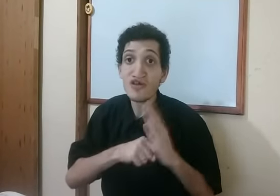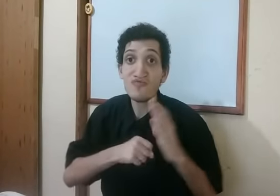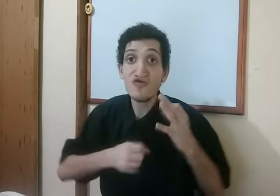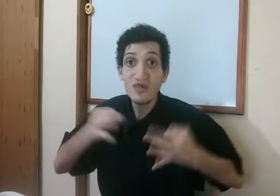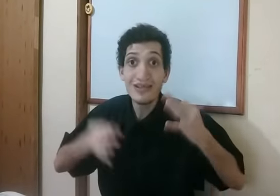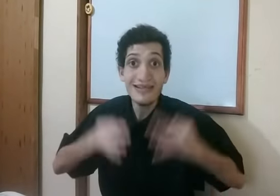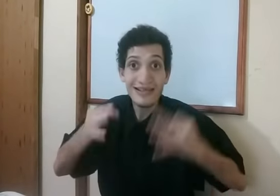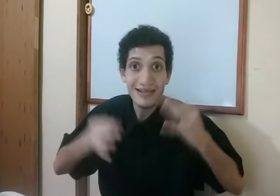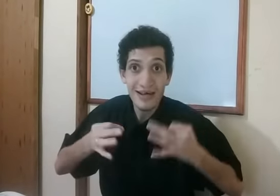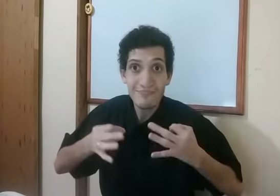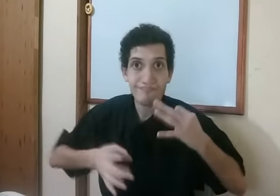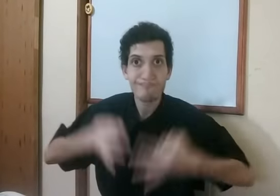substantivo justiça.